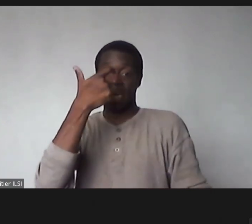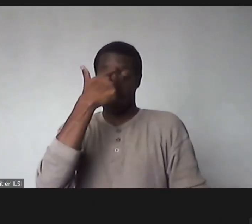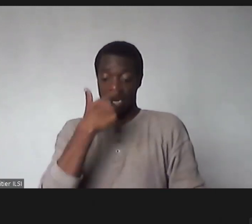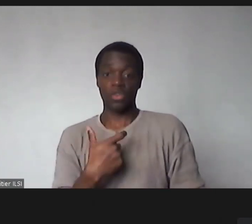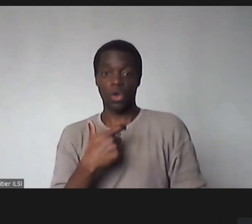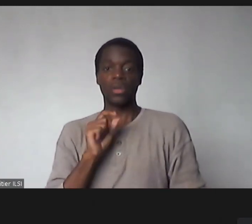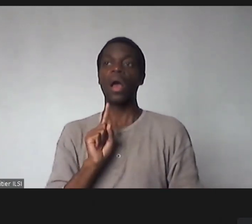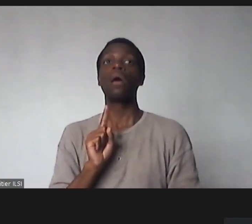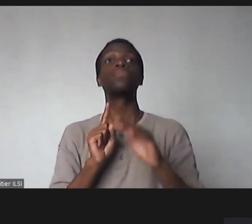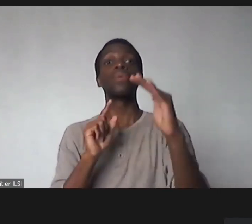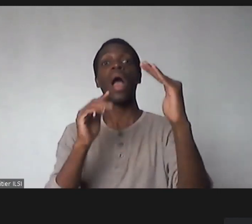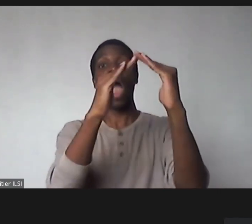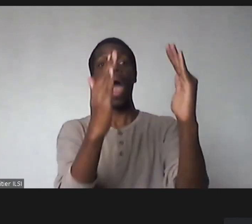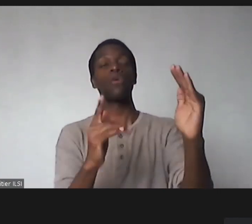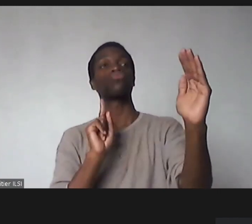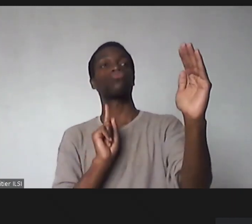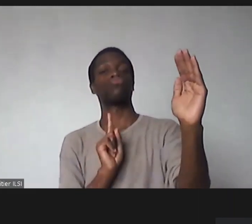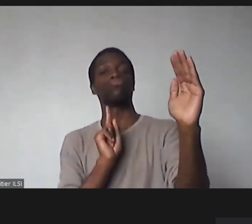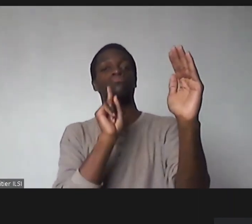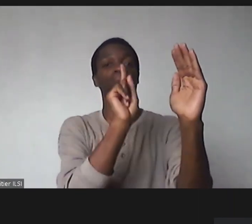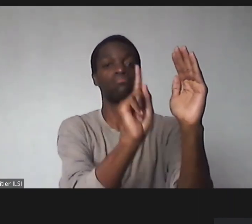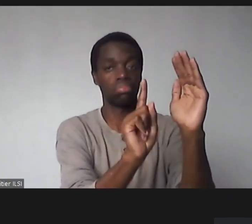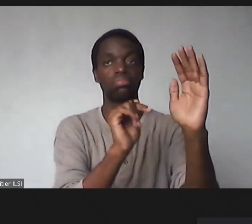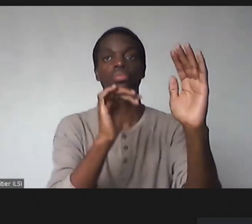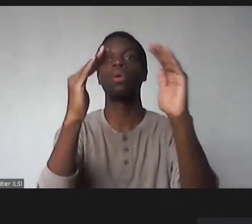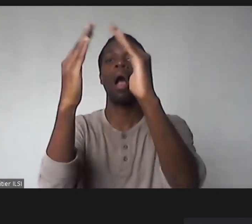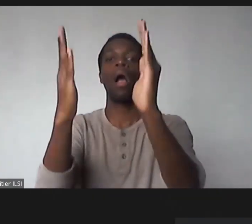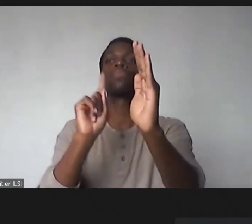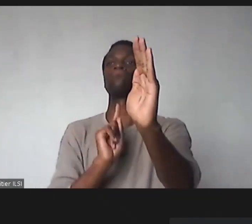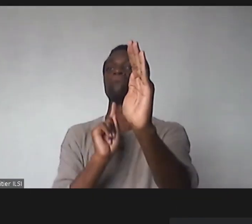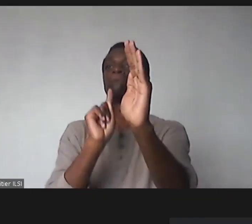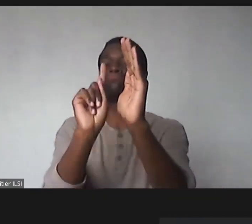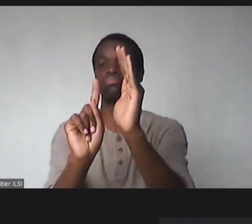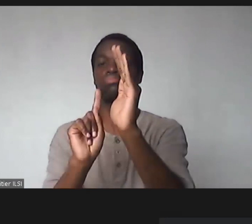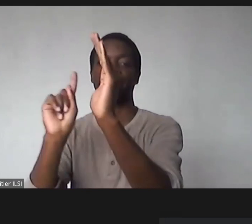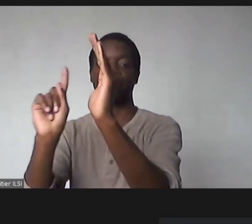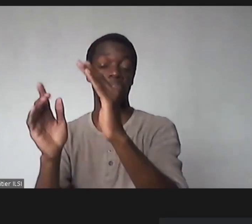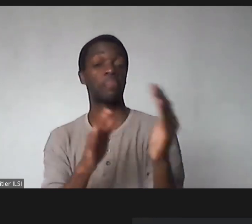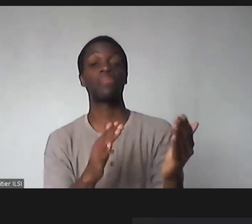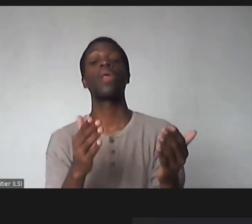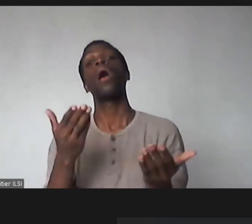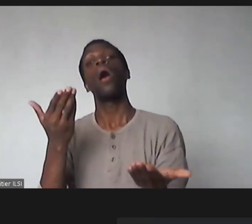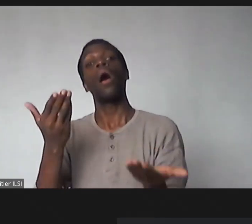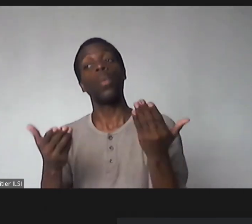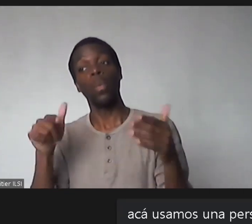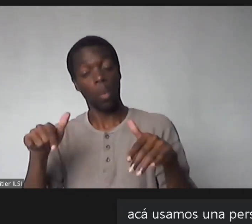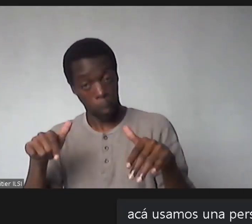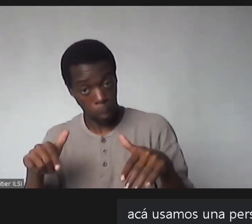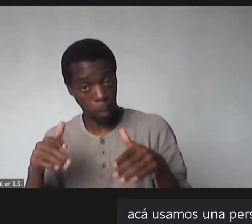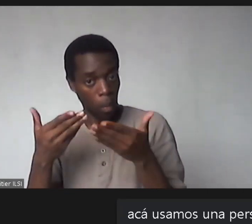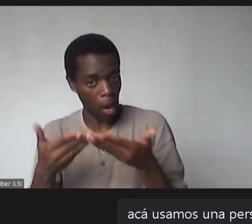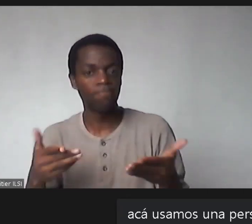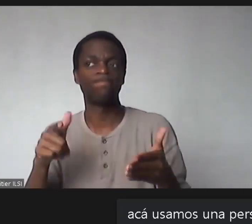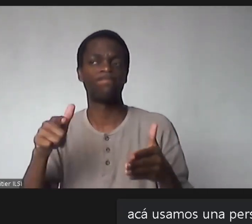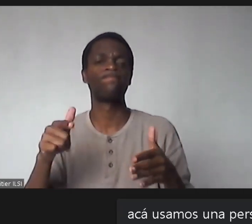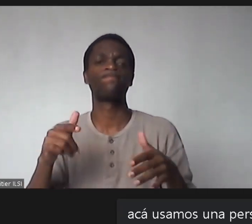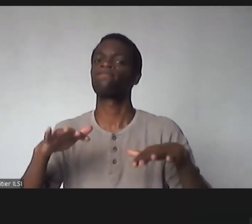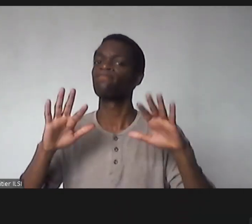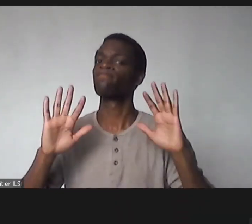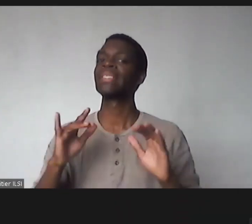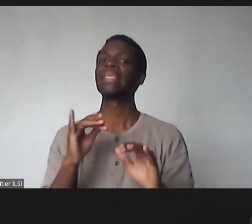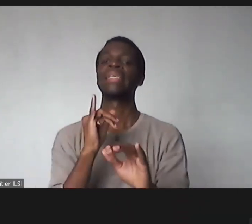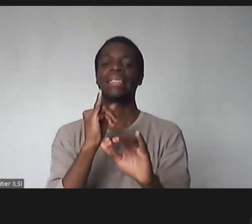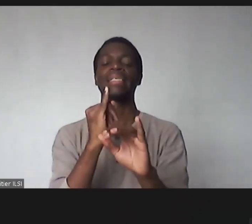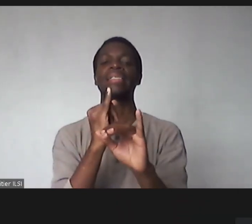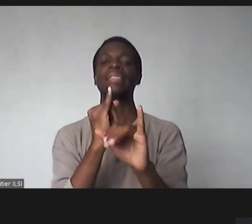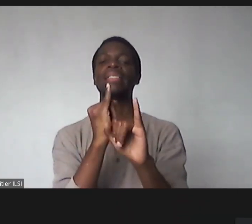la encuesta. Ahora también tenemos una tentativa de empezar y fortalecer la coleta por internet y también